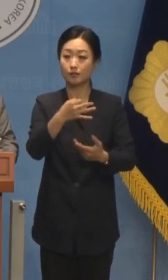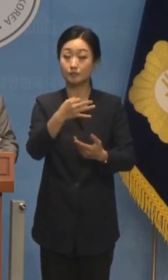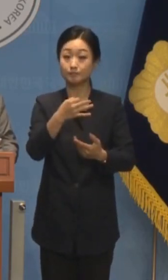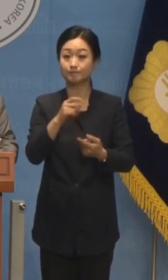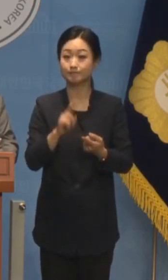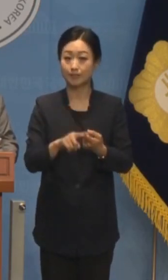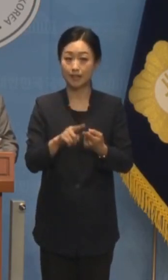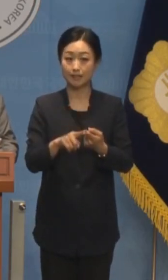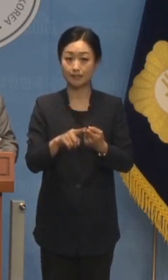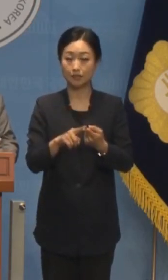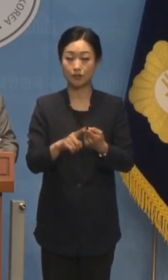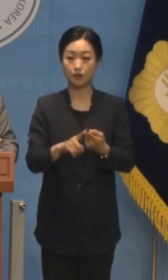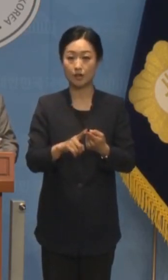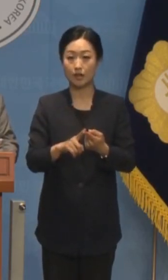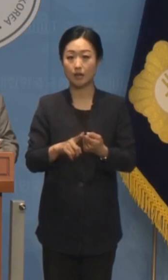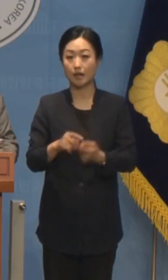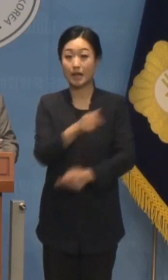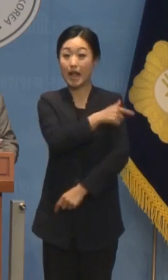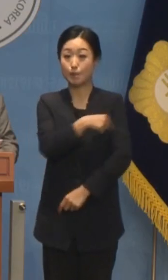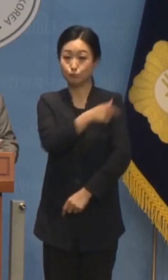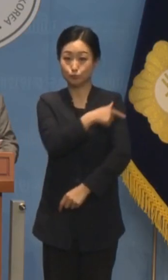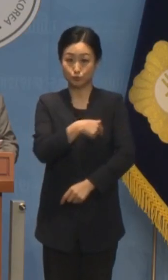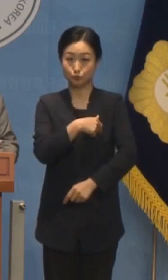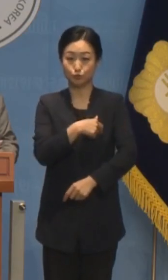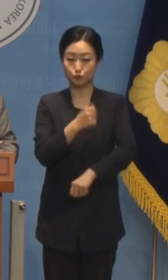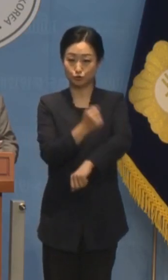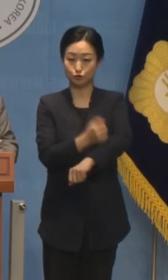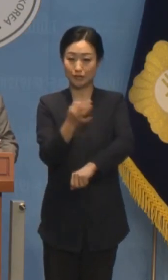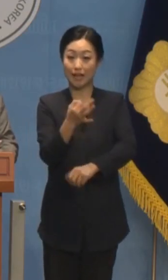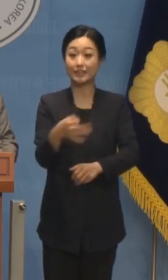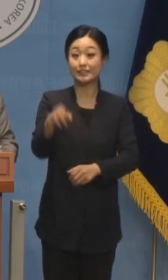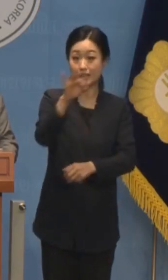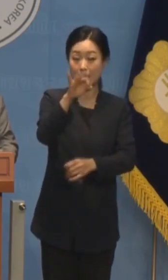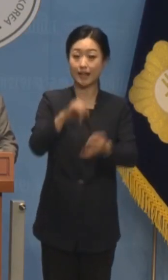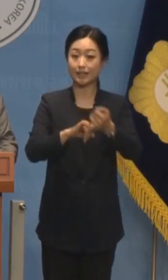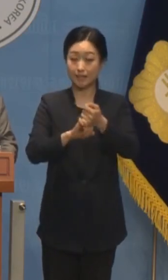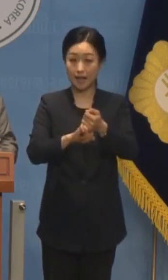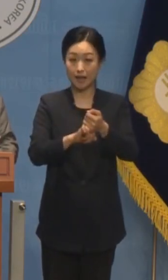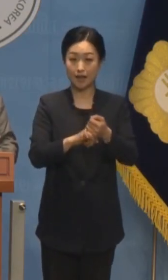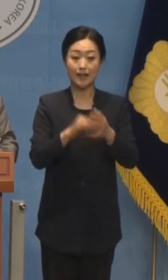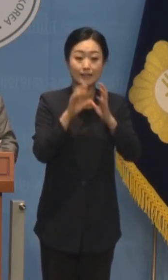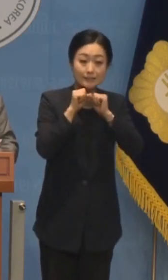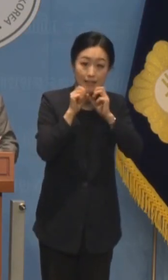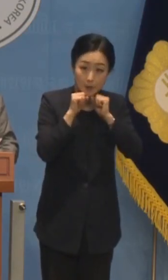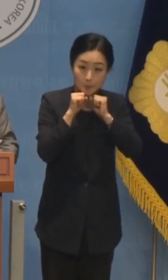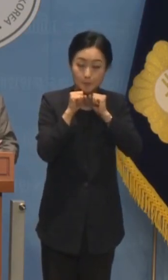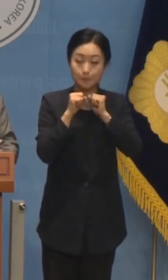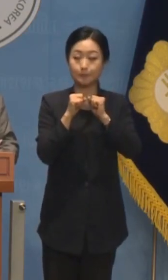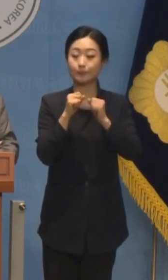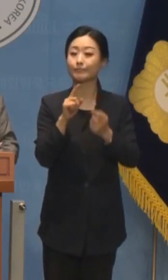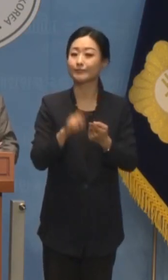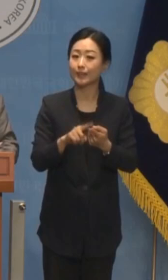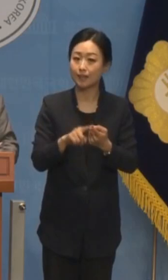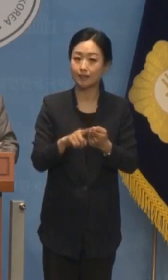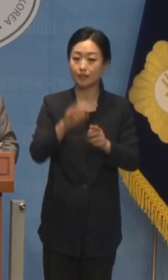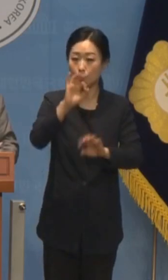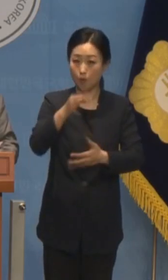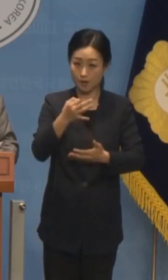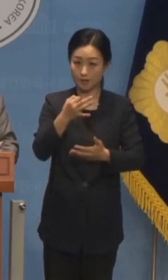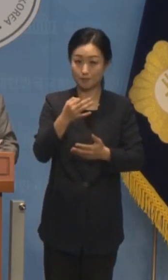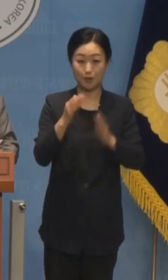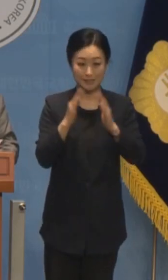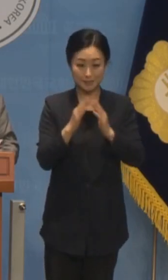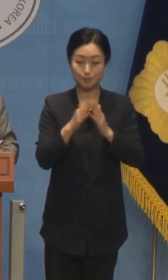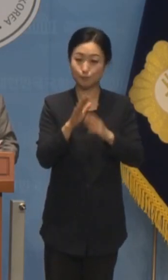복부 간부들의 장 여음을 인상하겠다 시간의 근무수당 당직 수당 주택